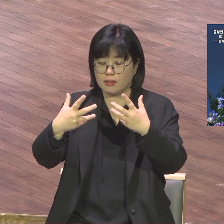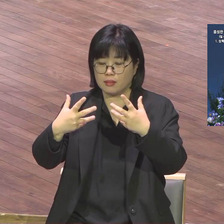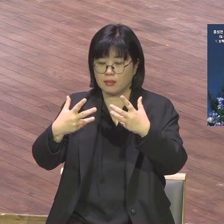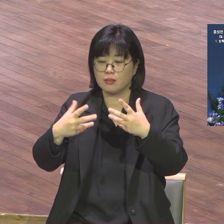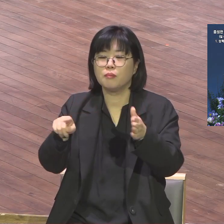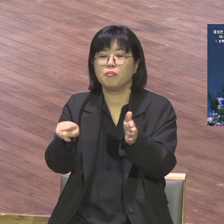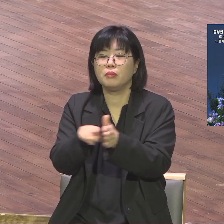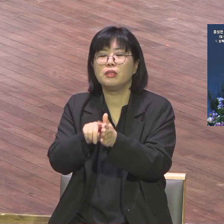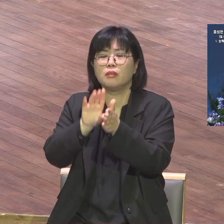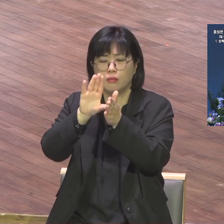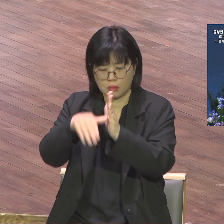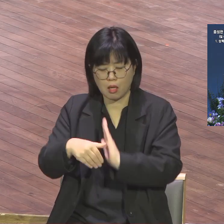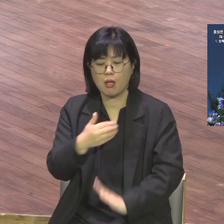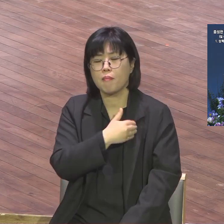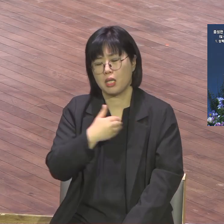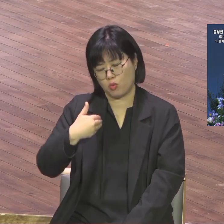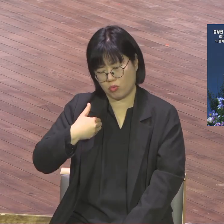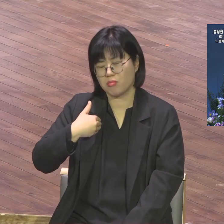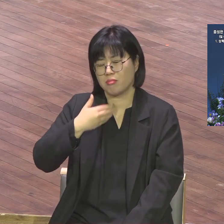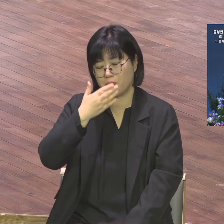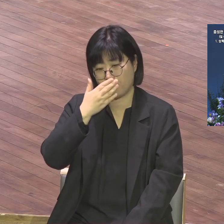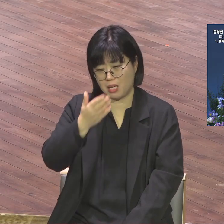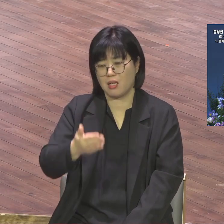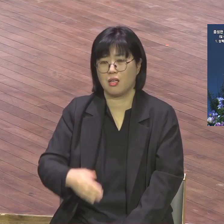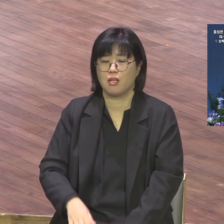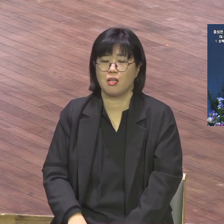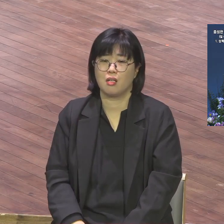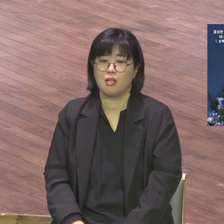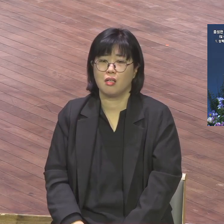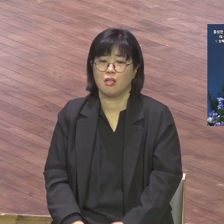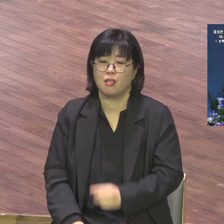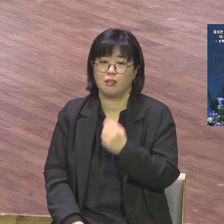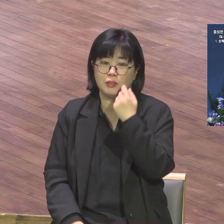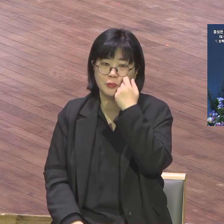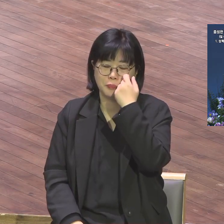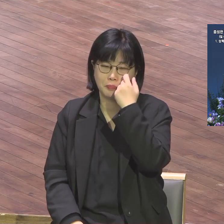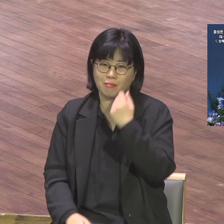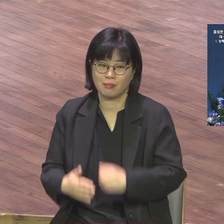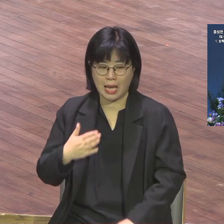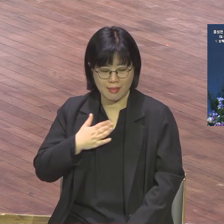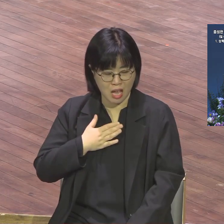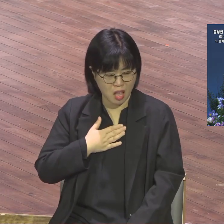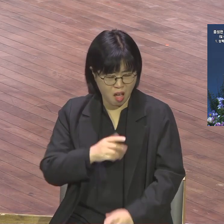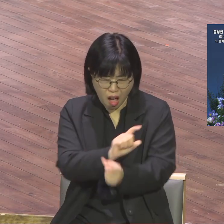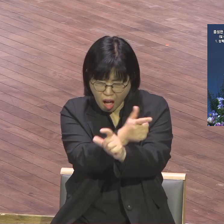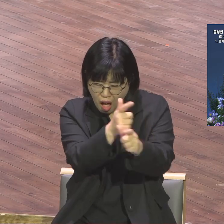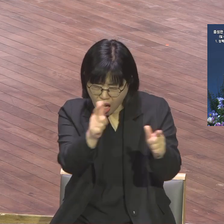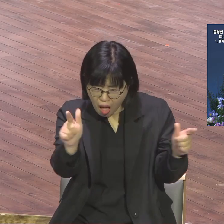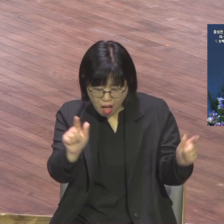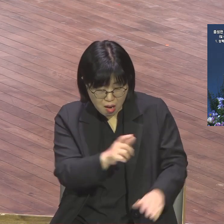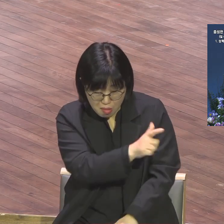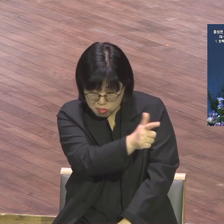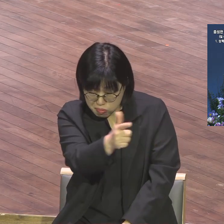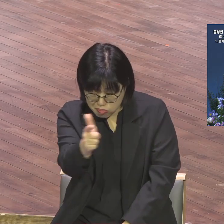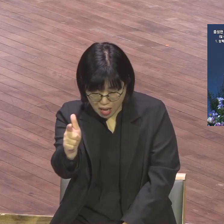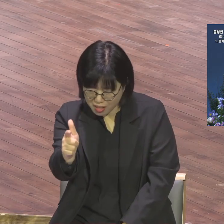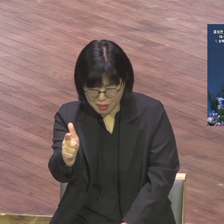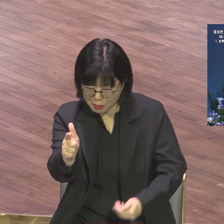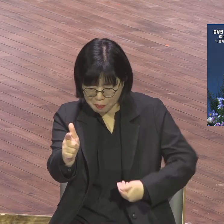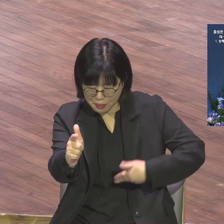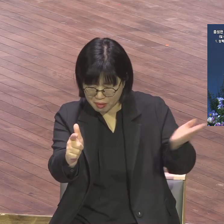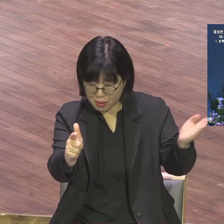이제 가능한 거예요. 이 말이. 내가 주님 한 분만으로 만족하느냐,